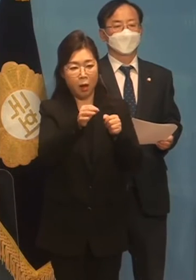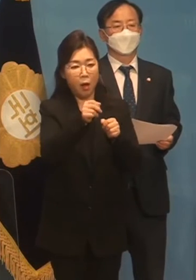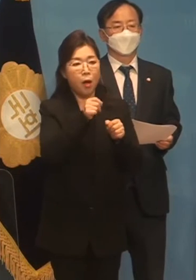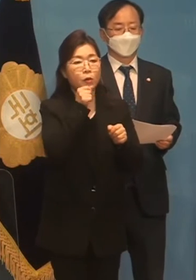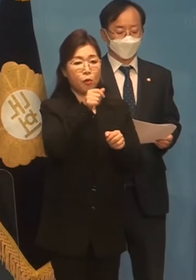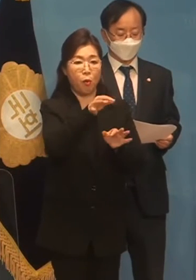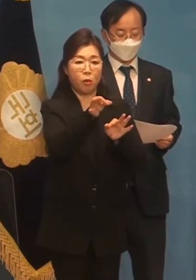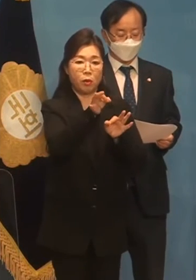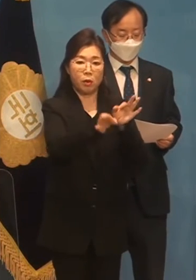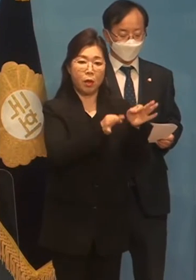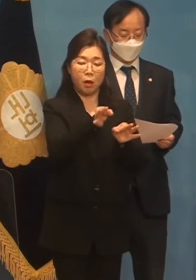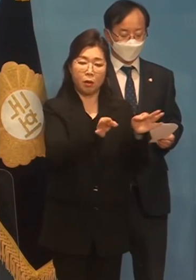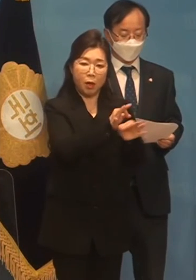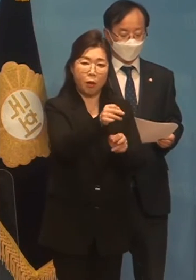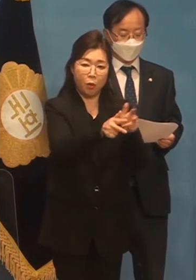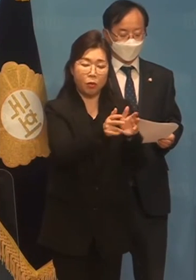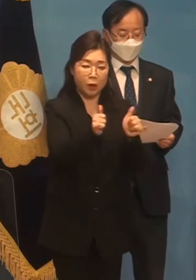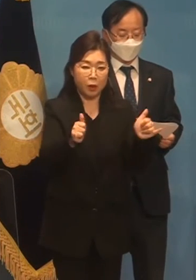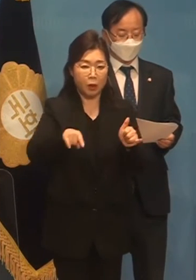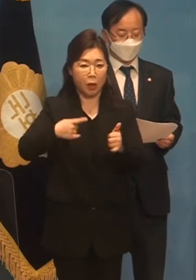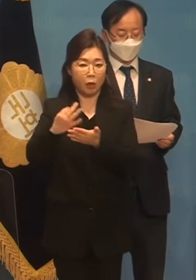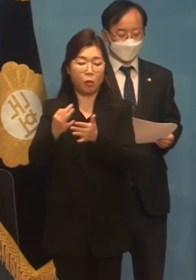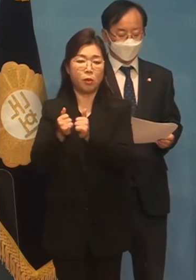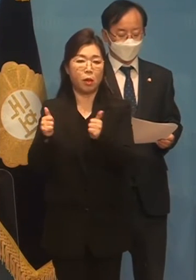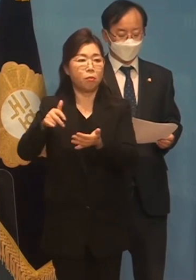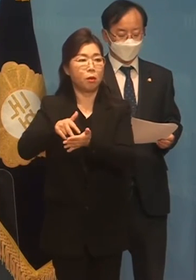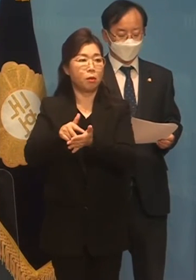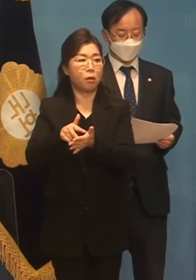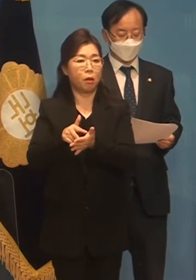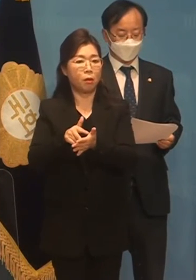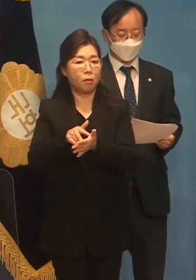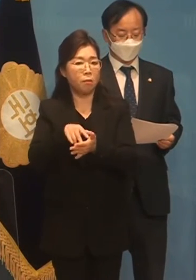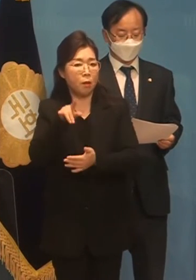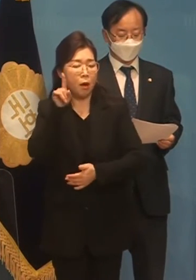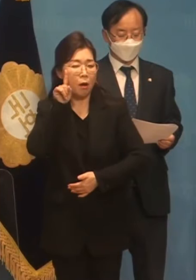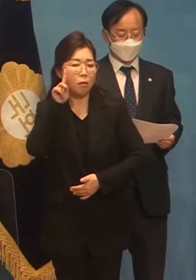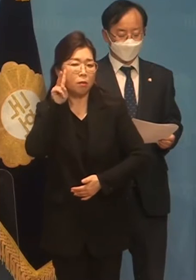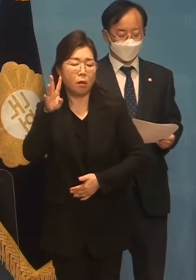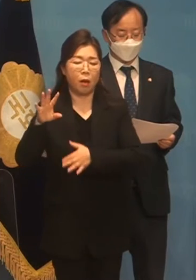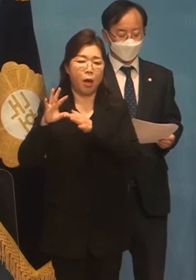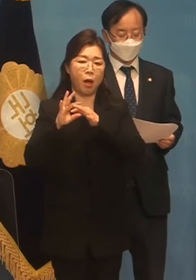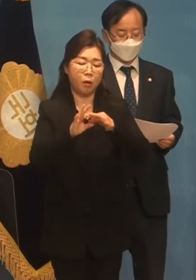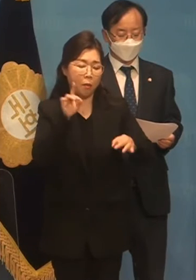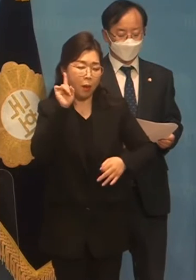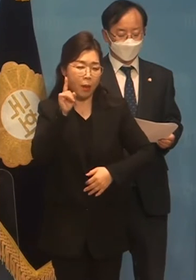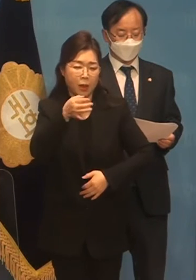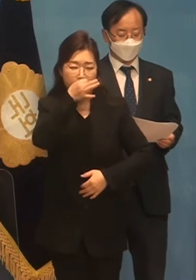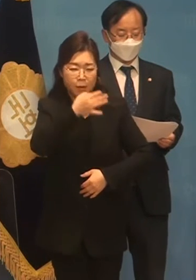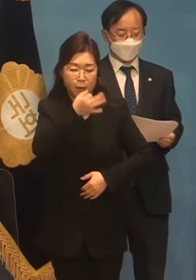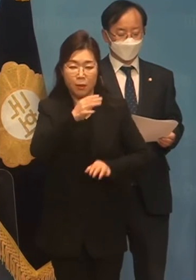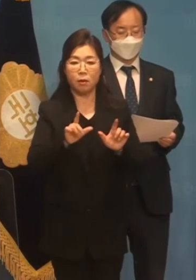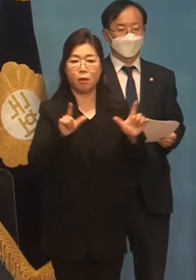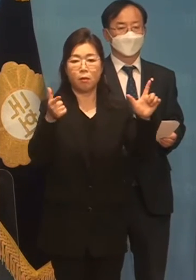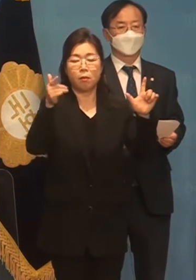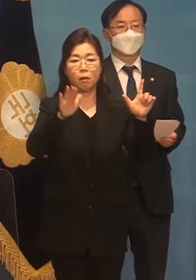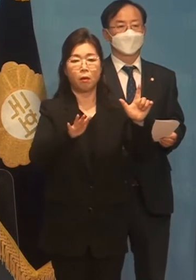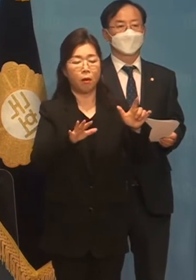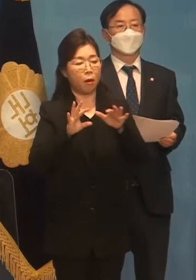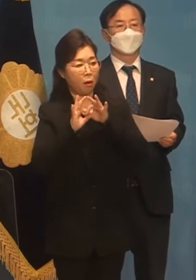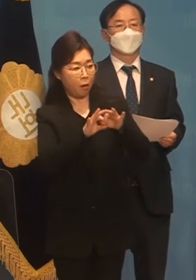소상공인과 자영업자들의 처지는 하루하루가 그야말로 피를 말리는 상황인데